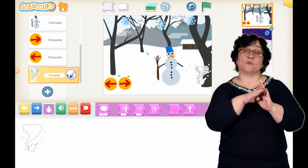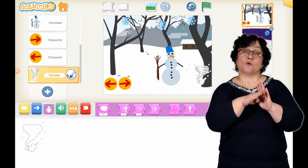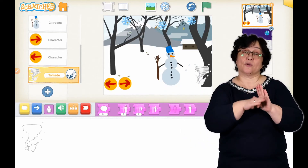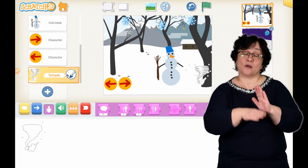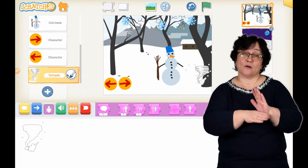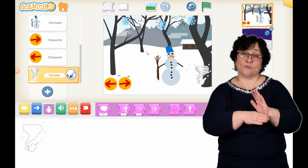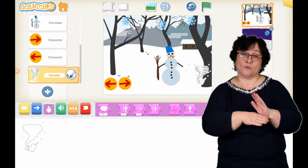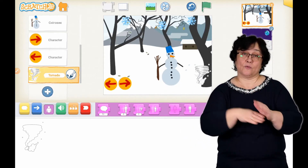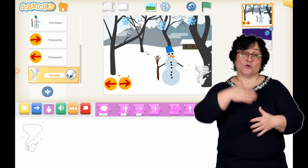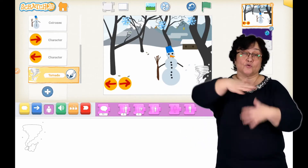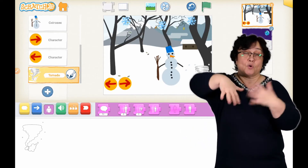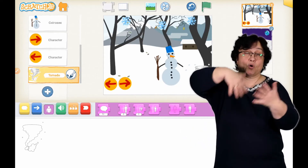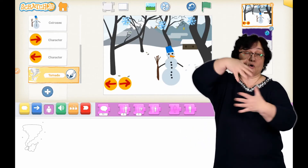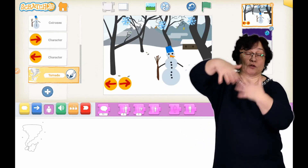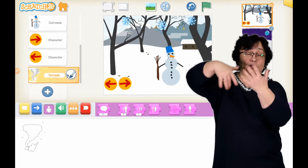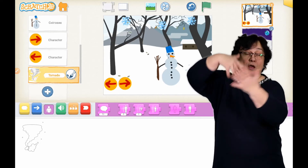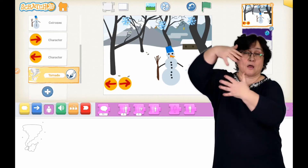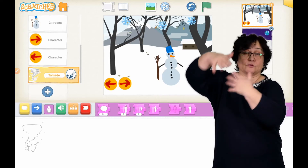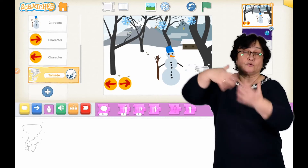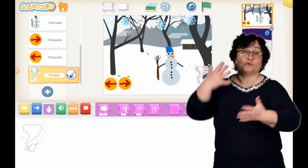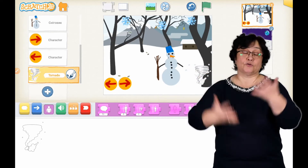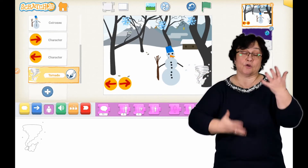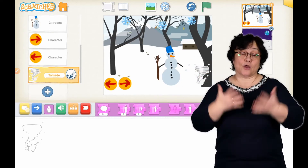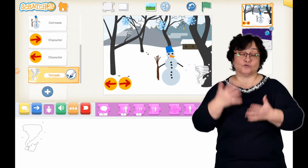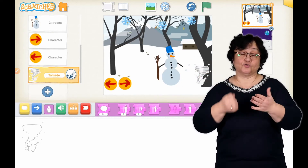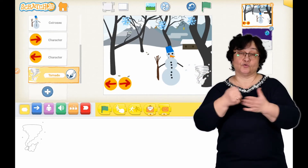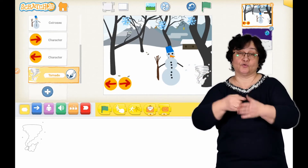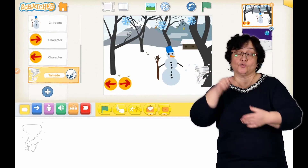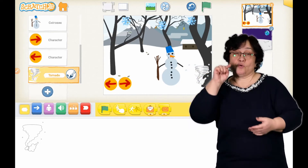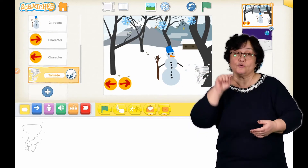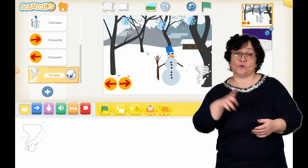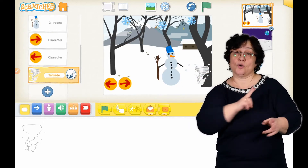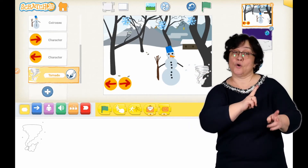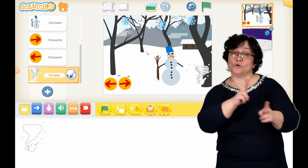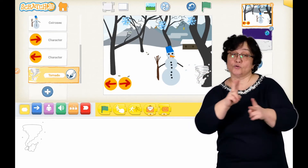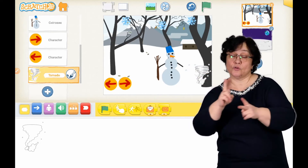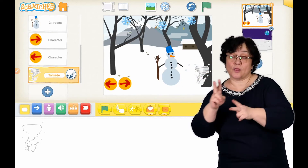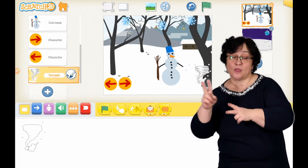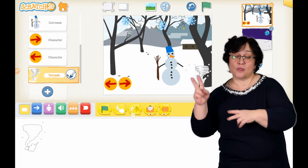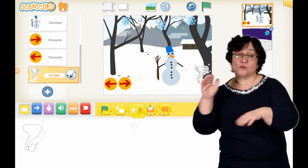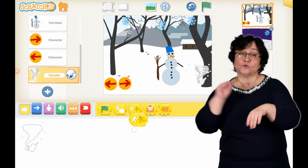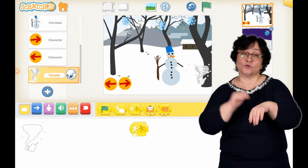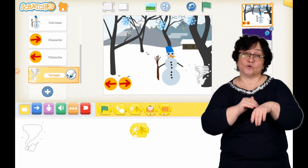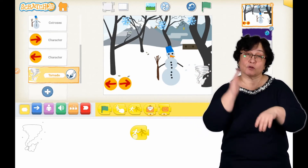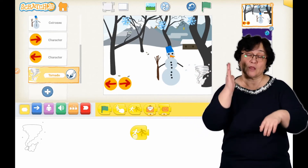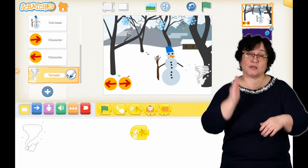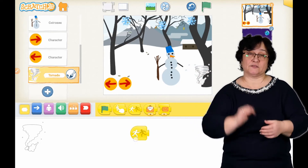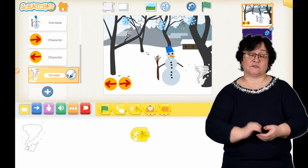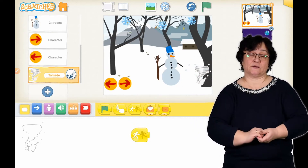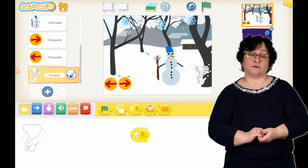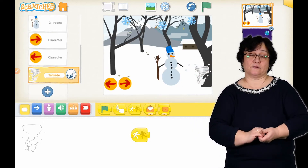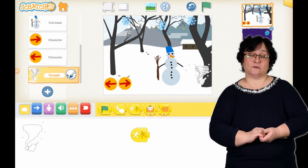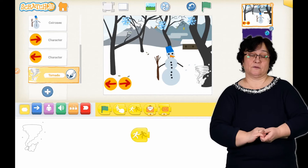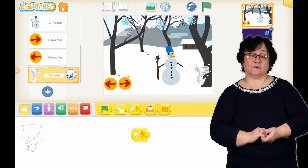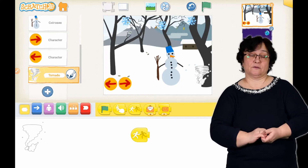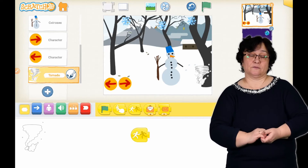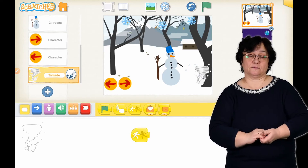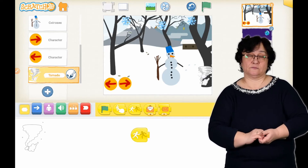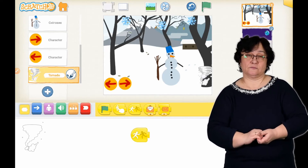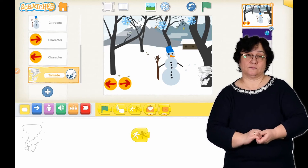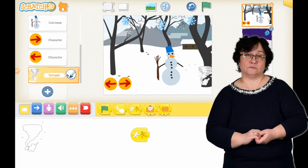І запрограмуємо торнадо, що якщо до нього хто-небудь